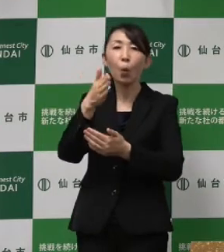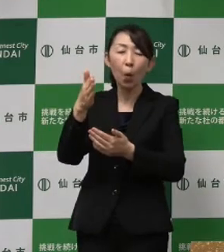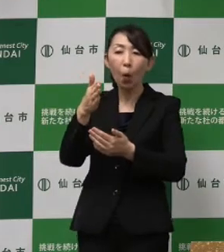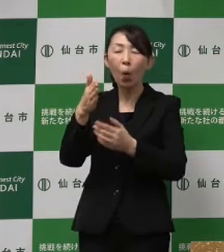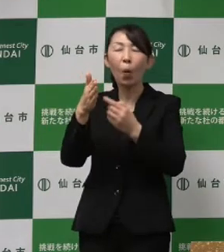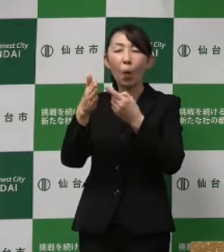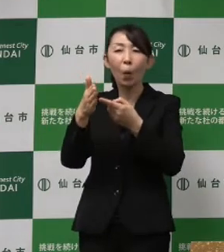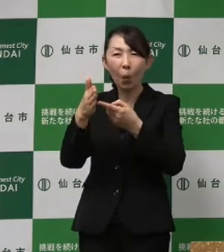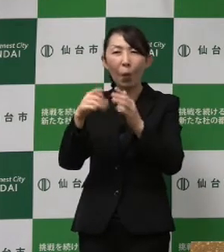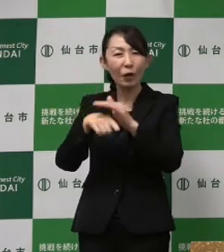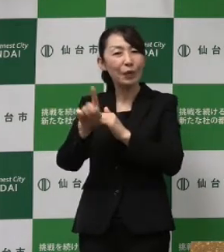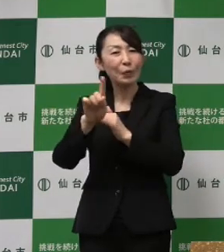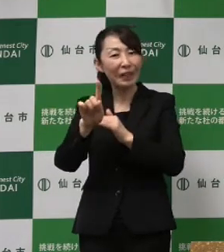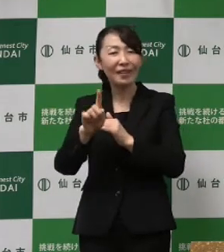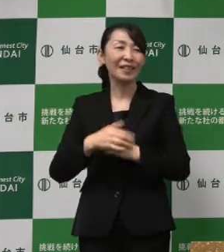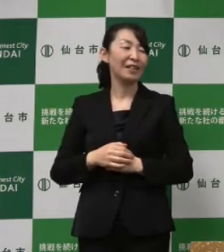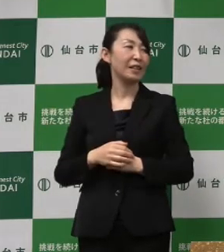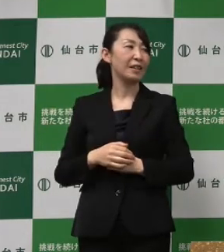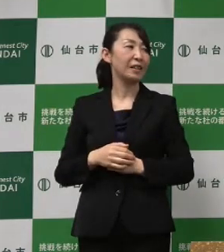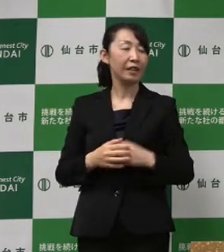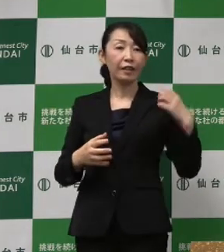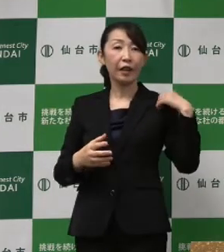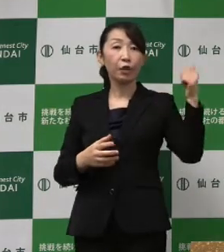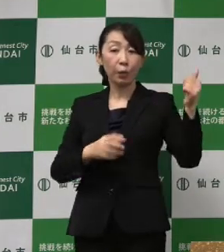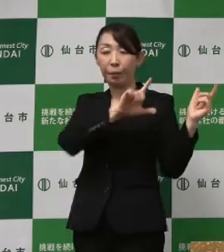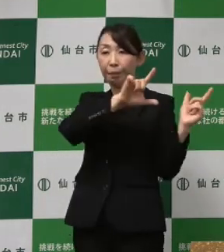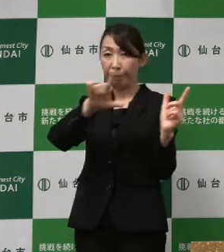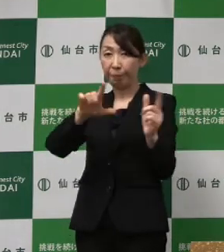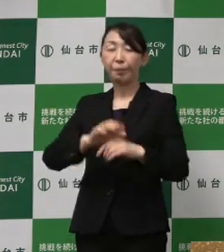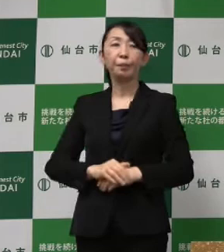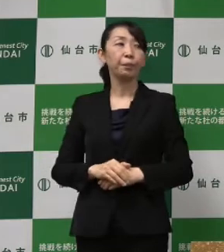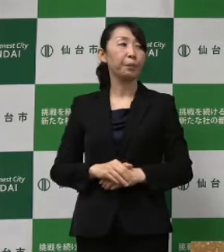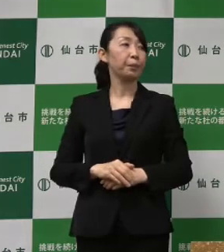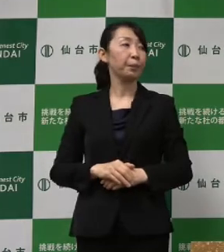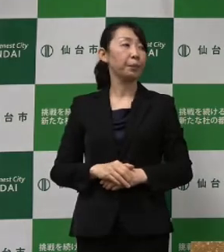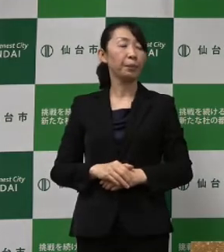なんでしょうか。 これもじゃあ担当から答えてもらいましょう。 担当からお答えします。